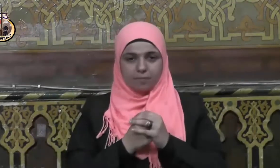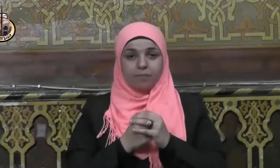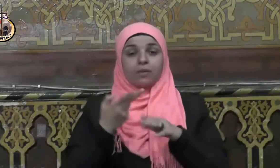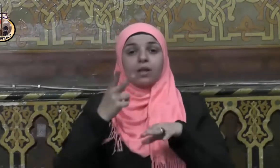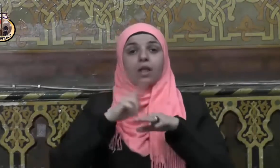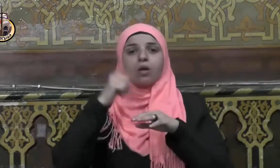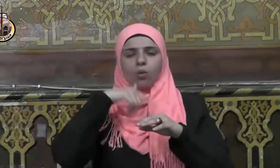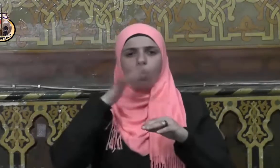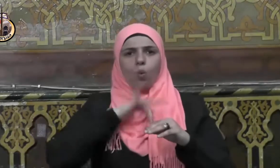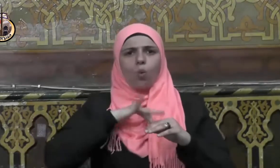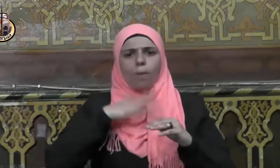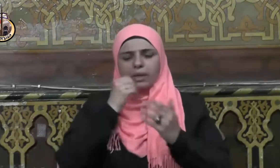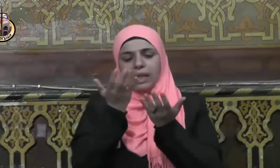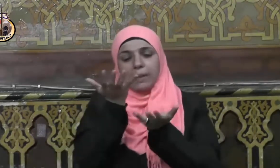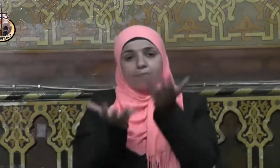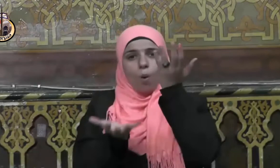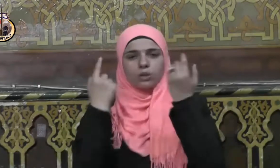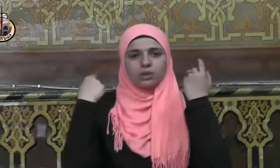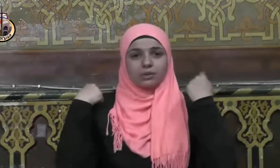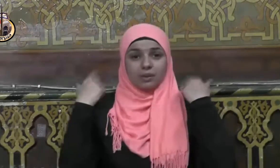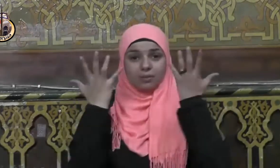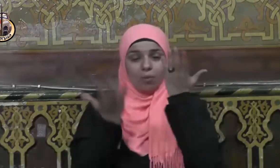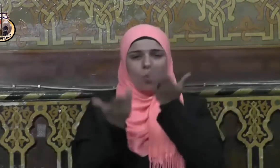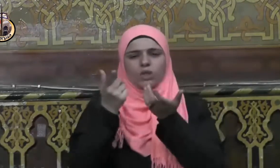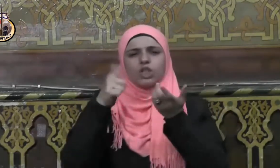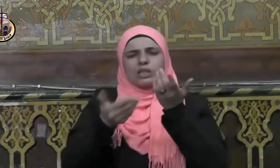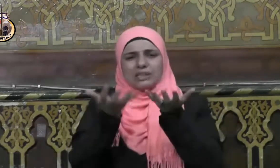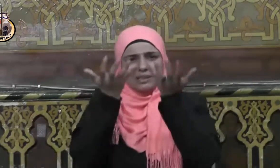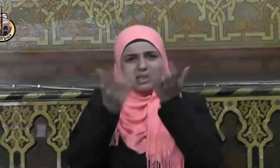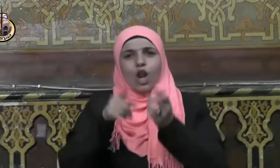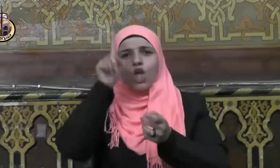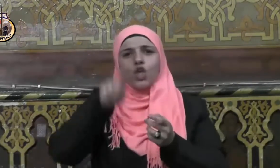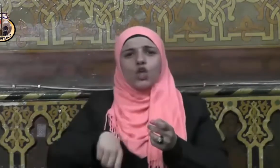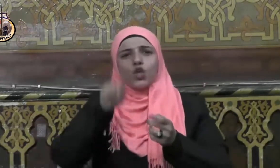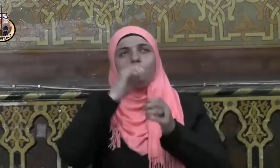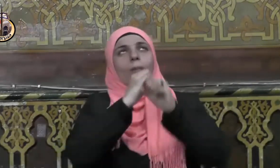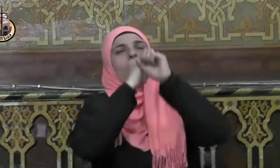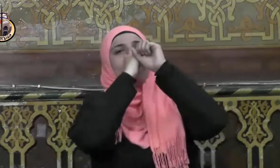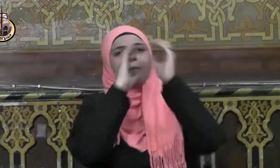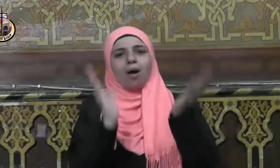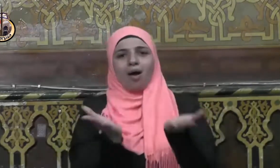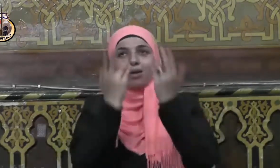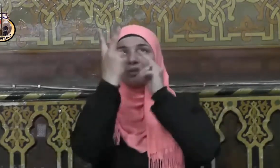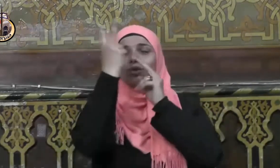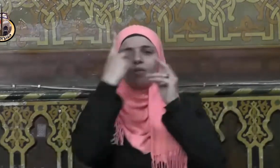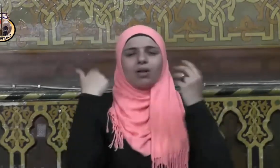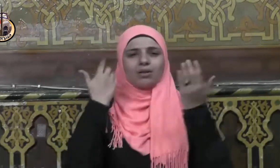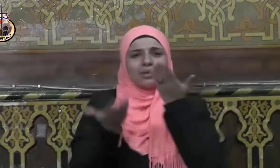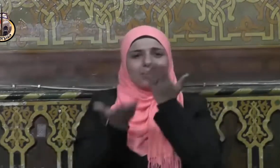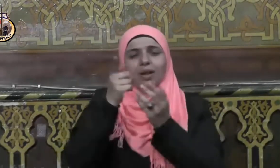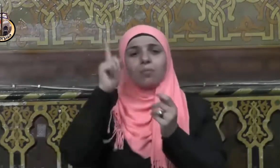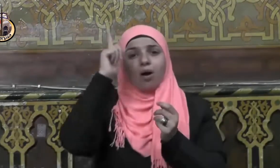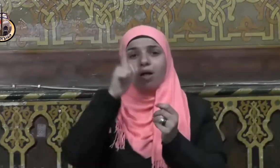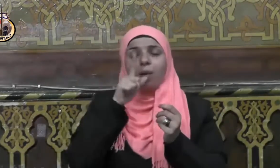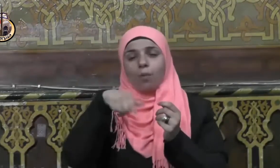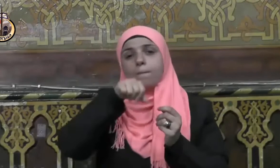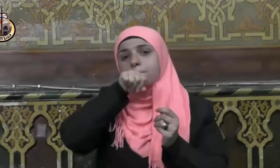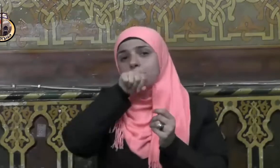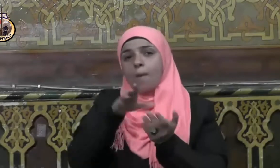وتثقل موازينه يوم العرض على الواحد الديان، حيث يقول نبينا صلى